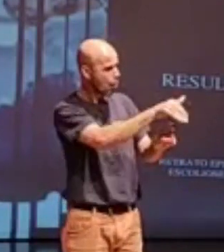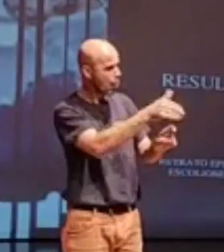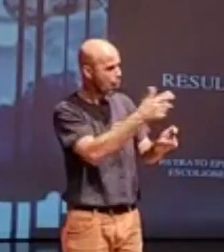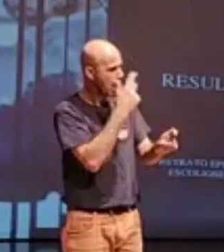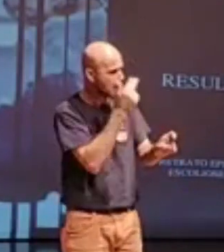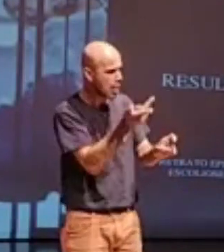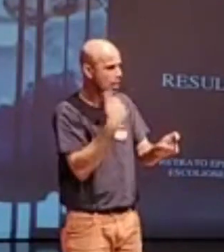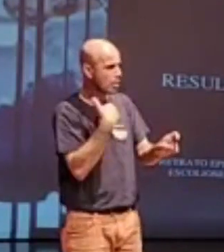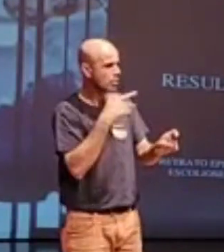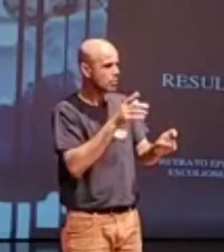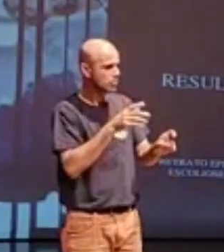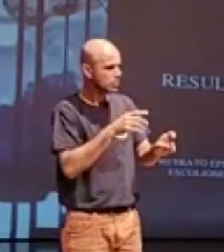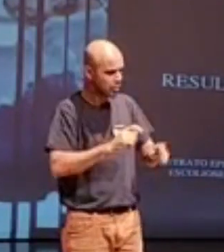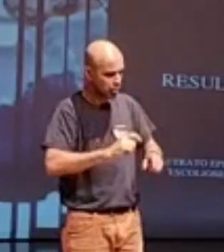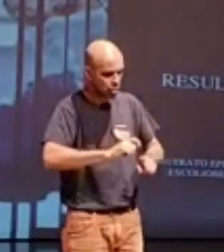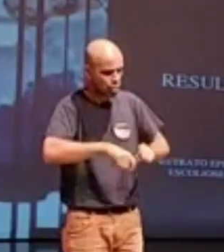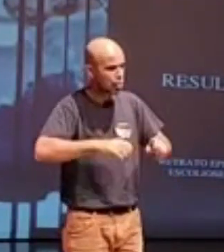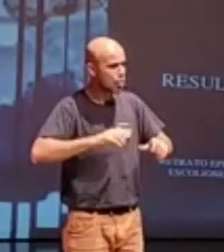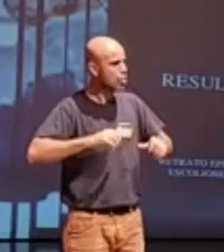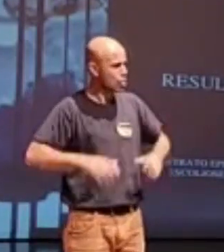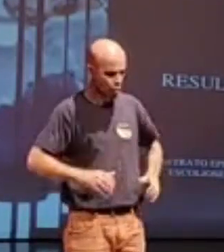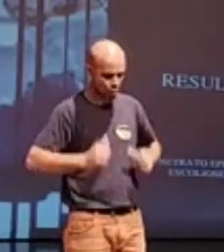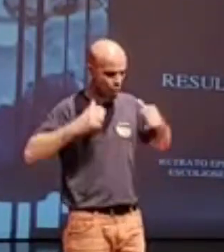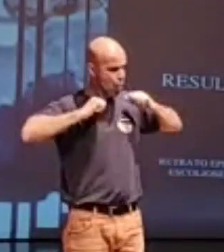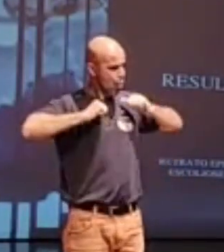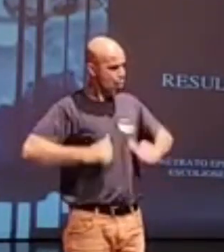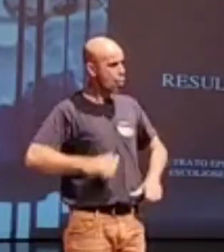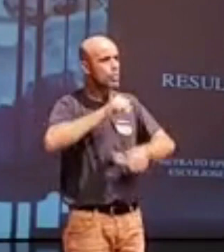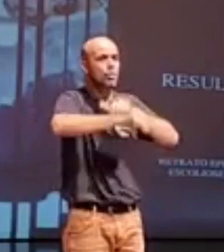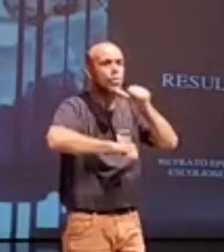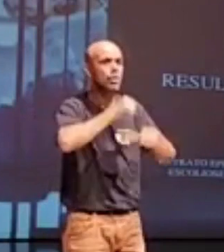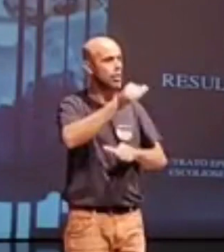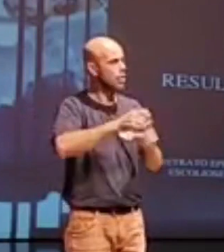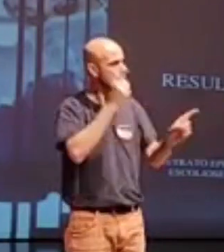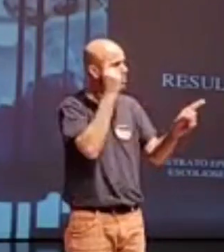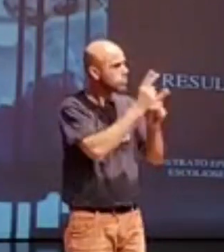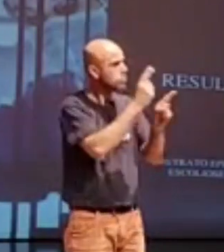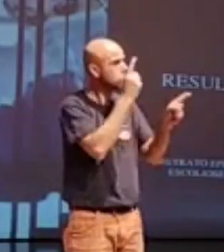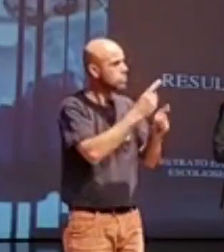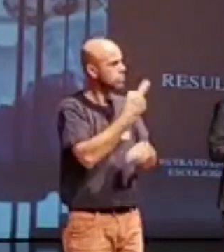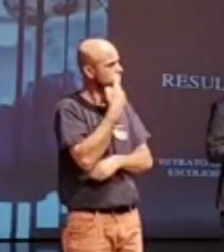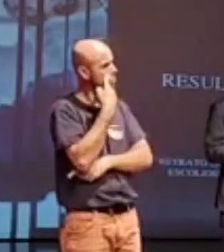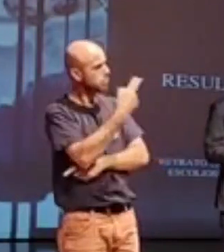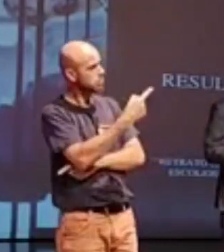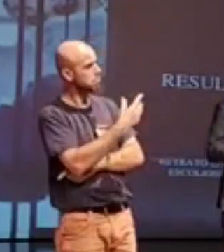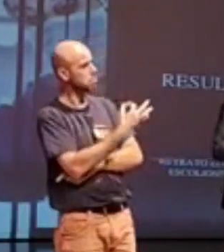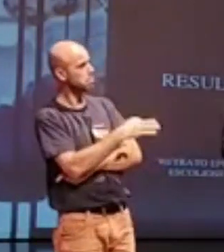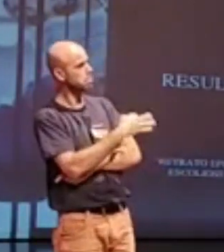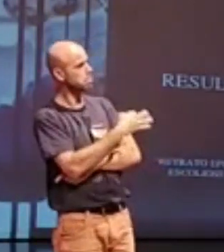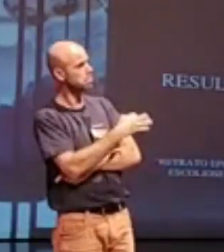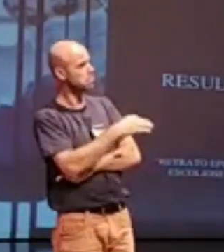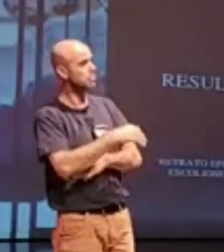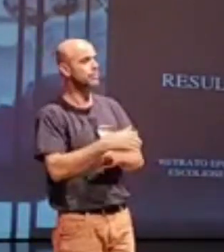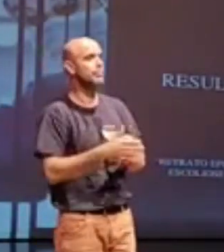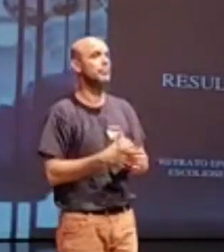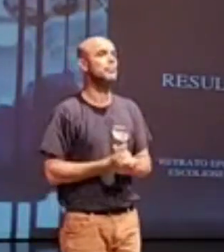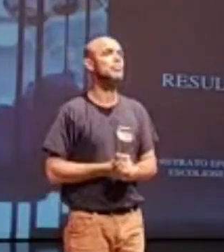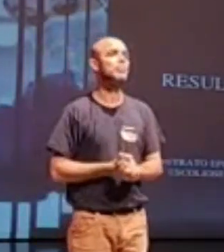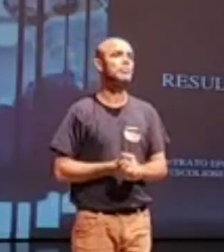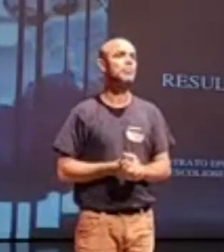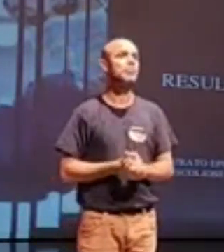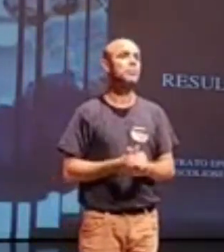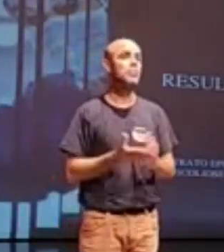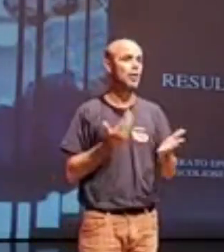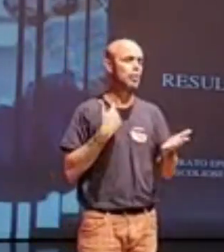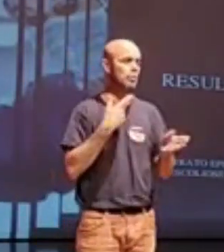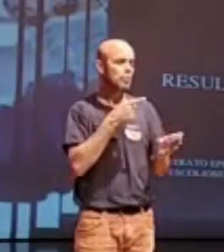tronco, quando vai ficar de roupa, etc. Né? Então, isso acaba chamando a atenção. E aí,